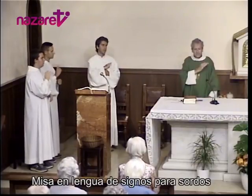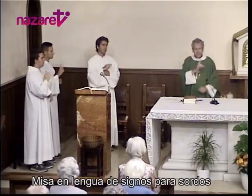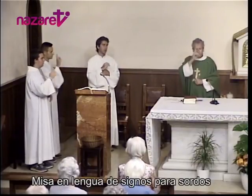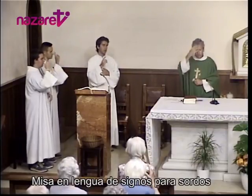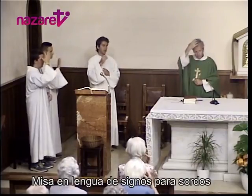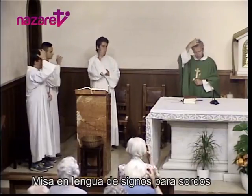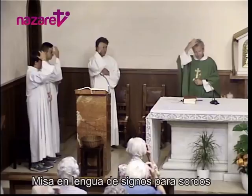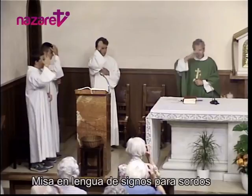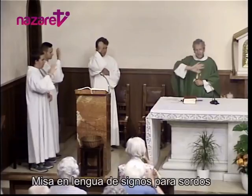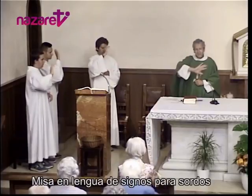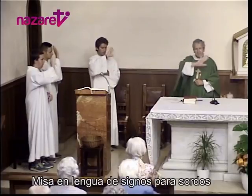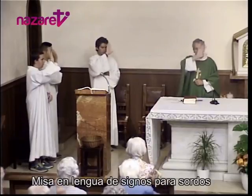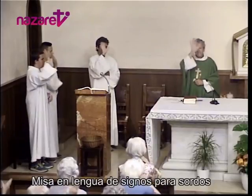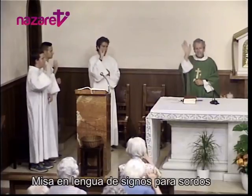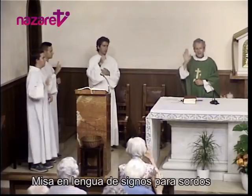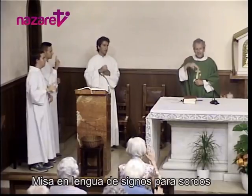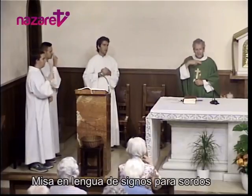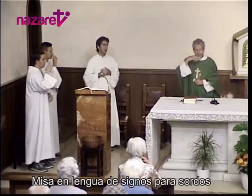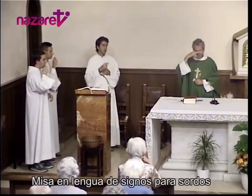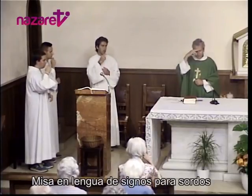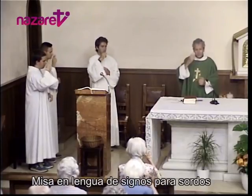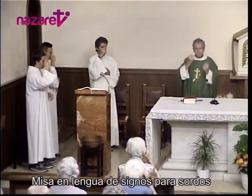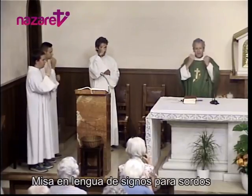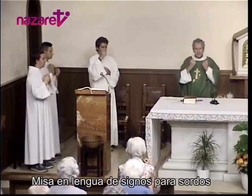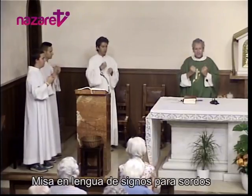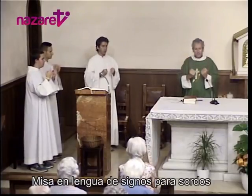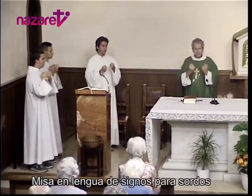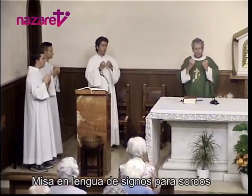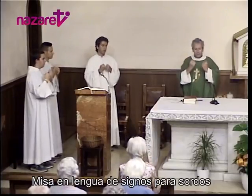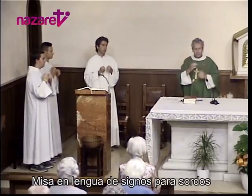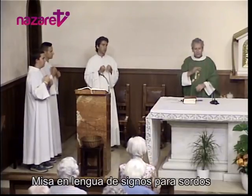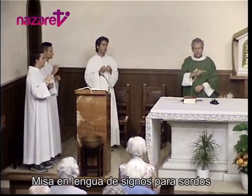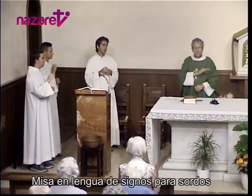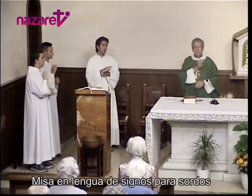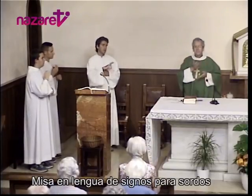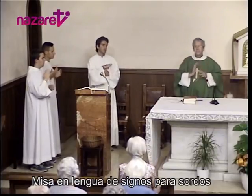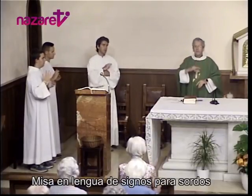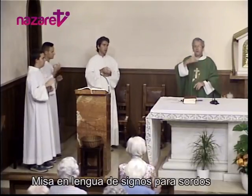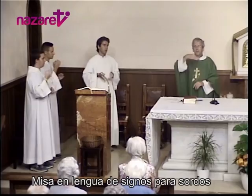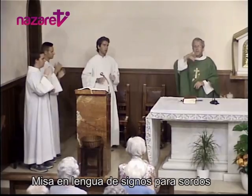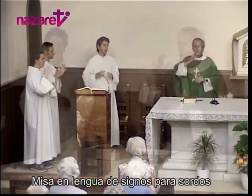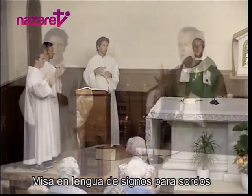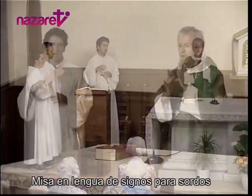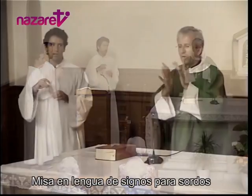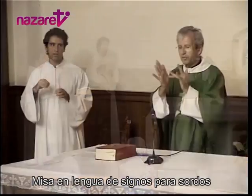Señor Dios Rey Celestial, Dios Padre Todopoderoso, Señor Hijo Único